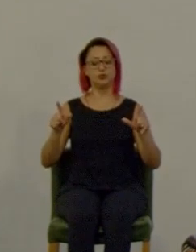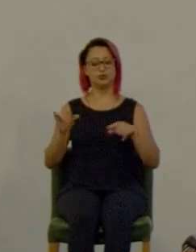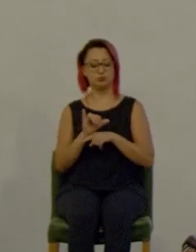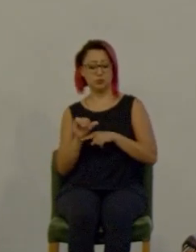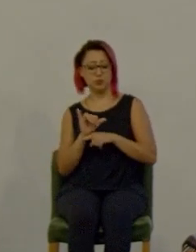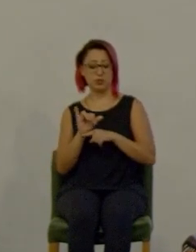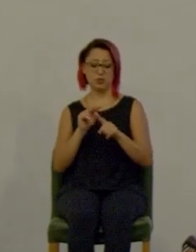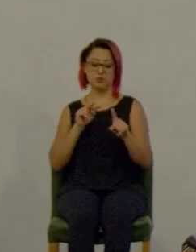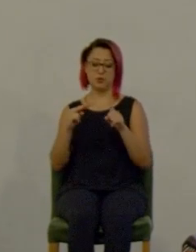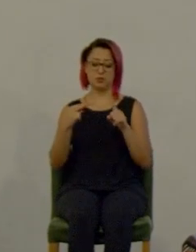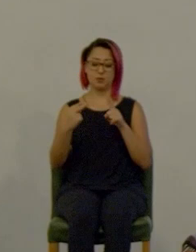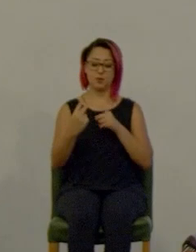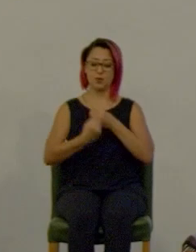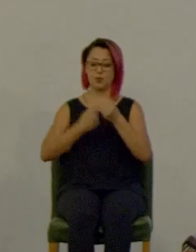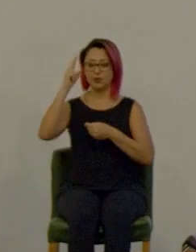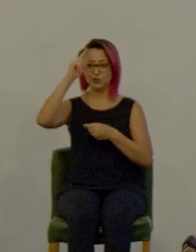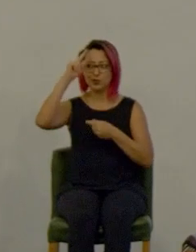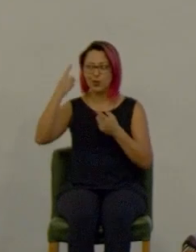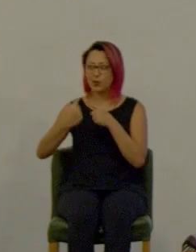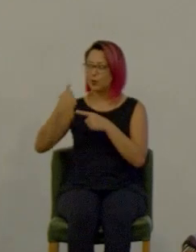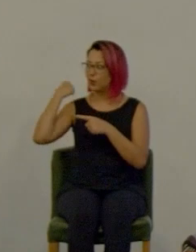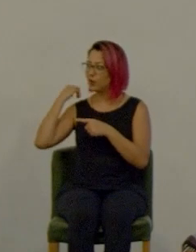e modos de contar história, e modos